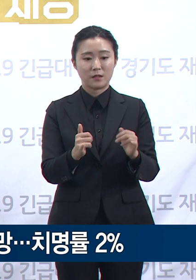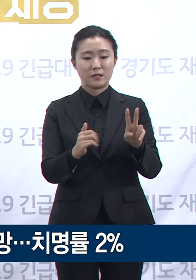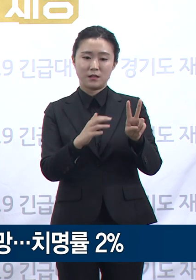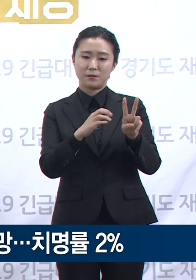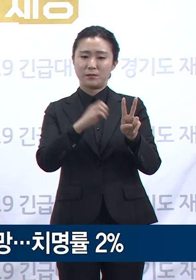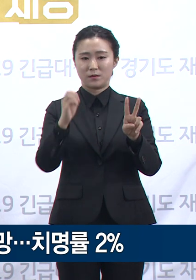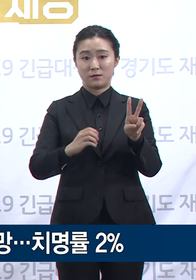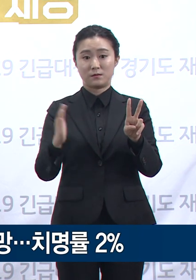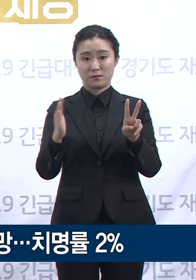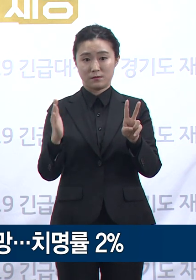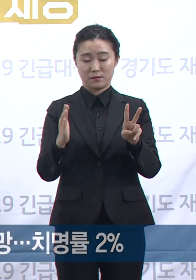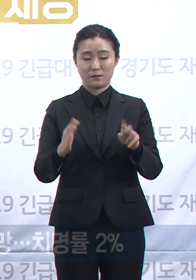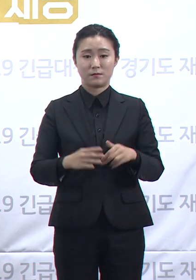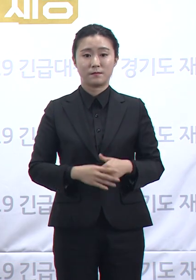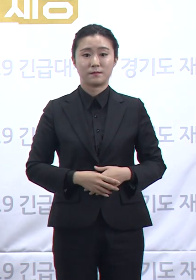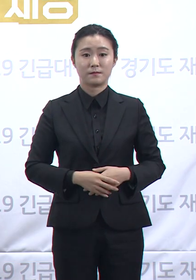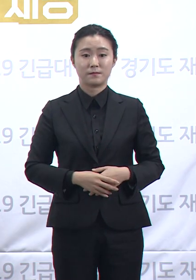2.01%입니다.